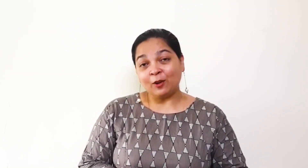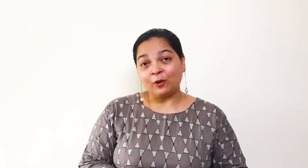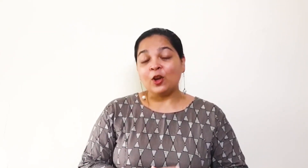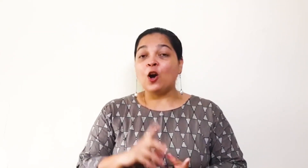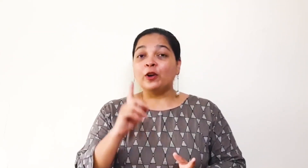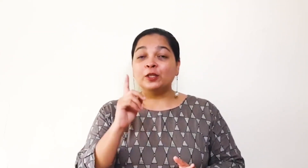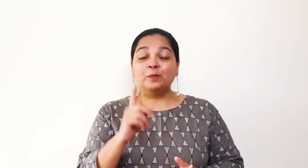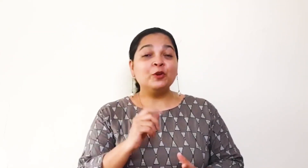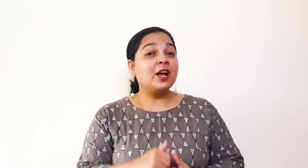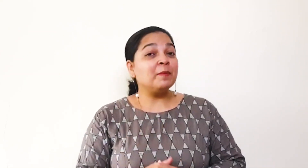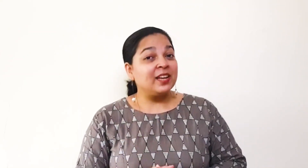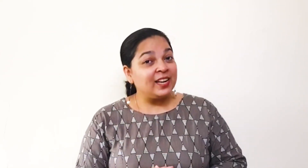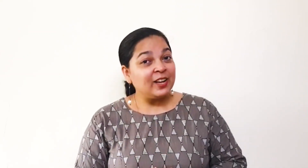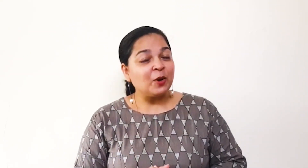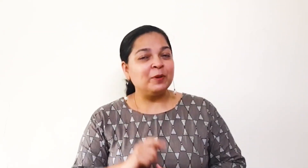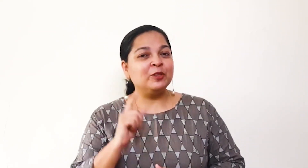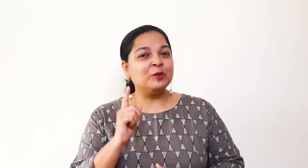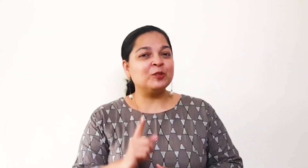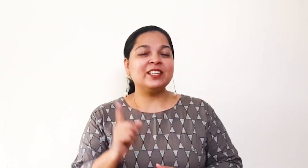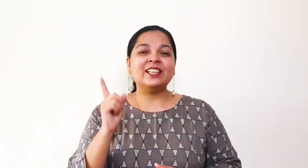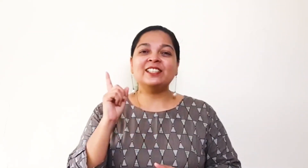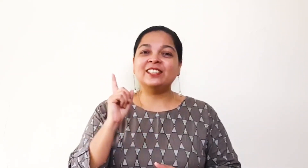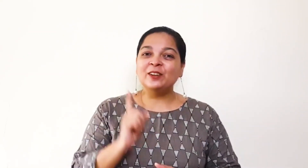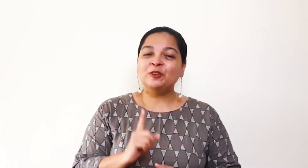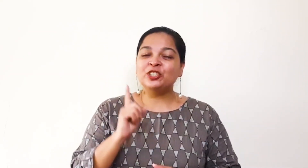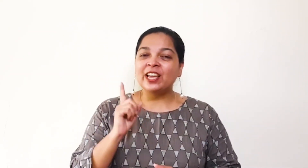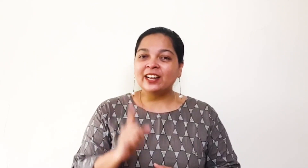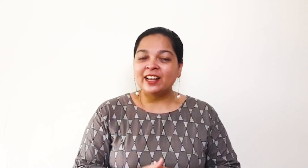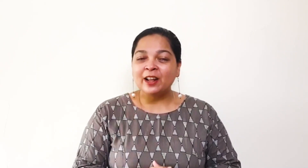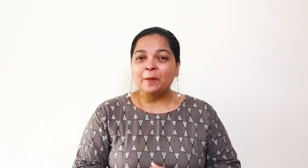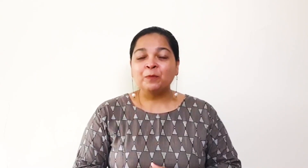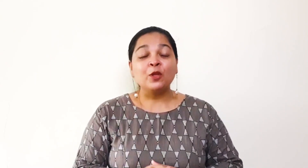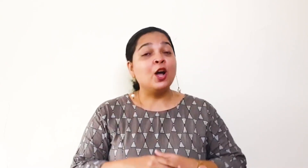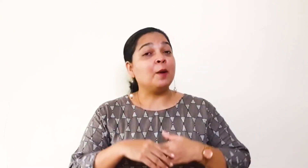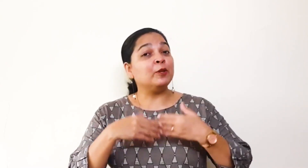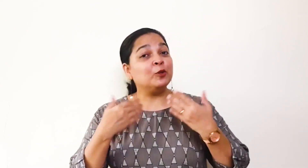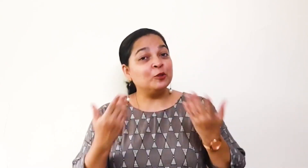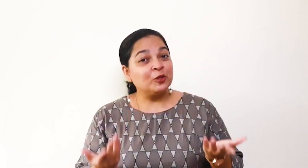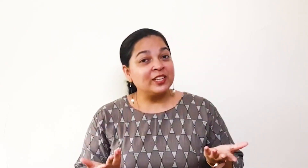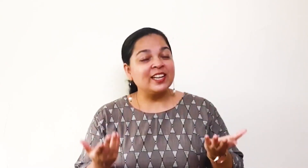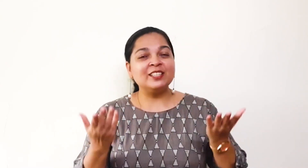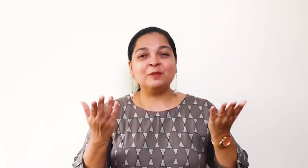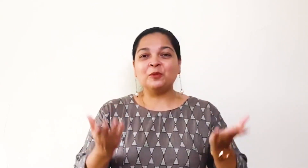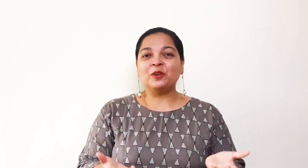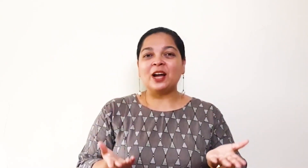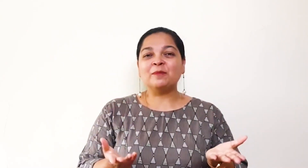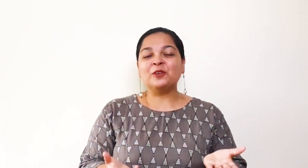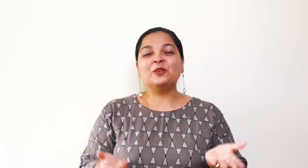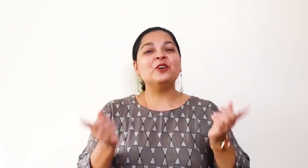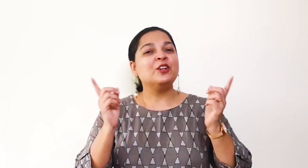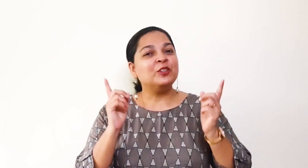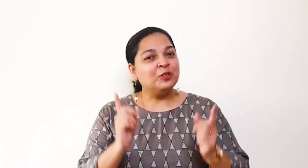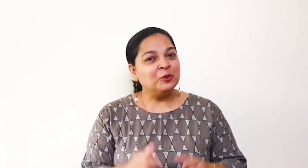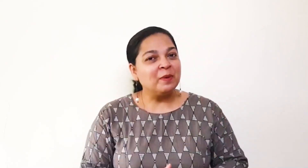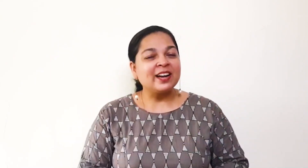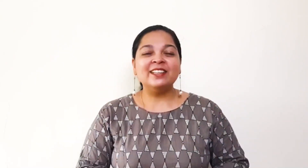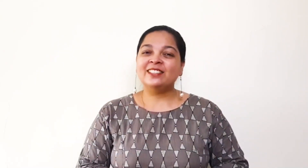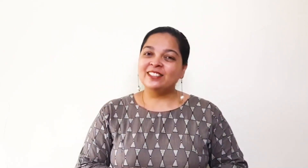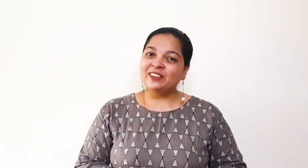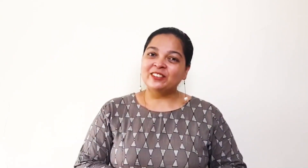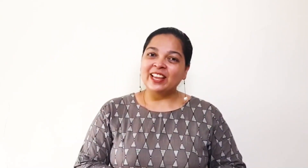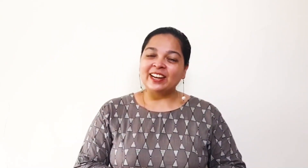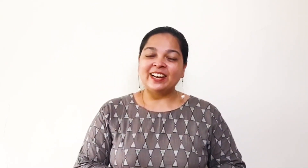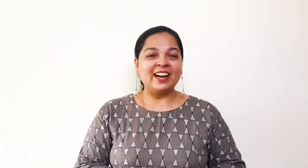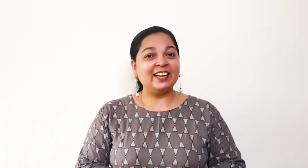एही प्रोग्राम को निज सांग साथी को सहित द्वितीय थरो देखंतु। हालेलुया, प्रेज द लॉर्ड।